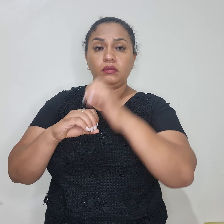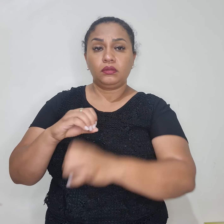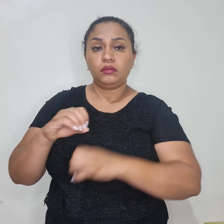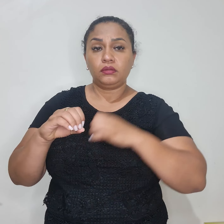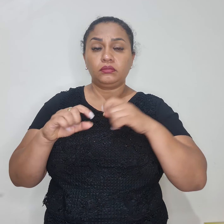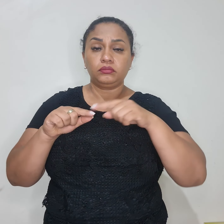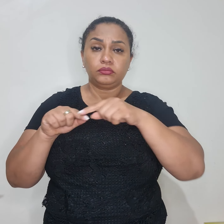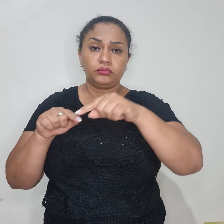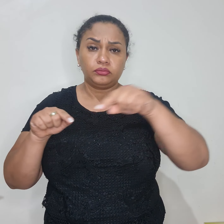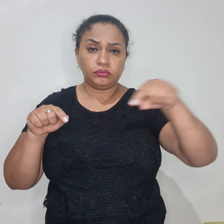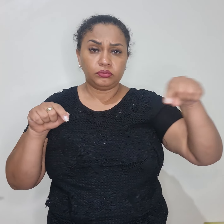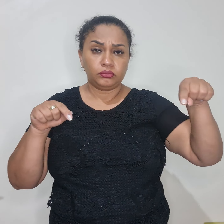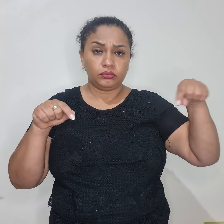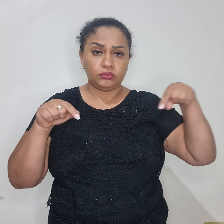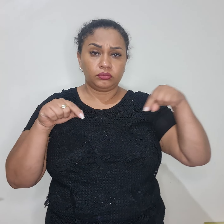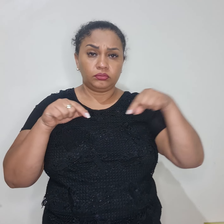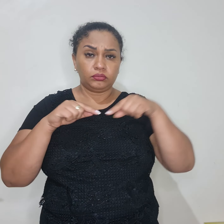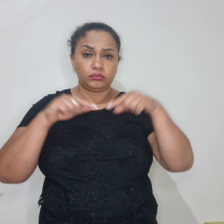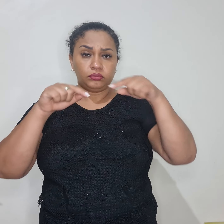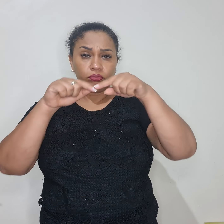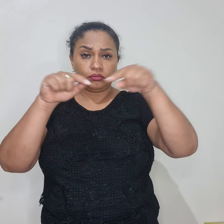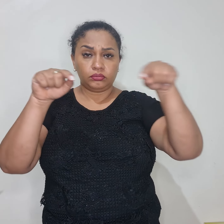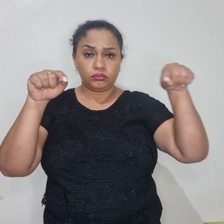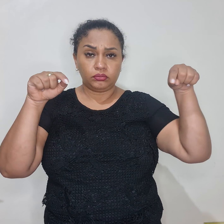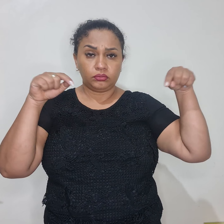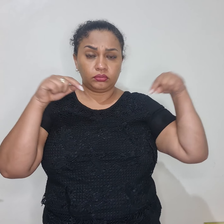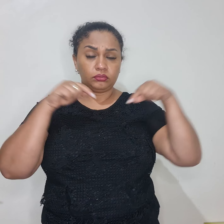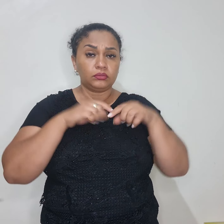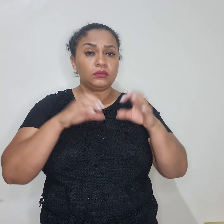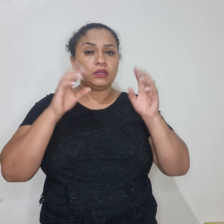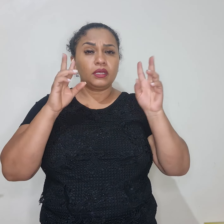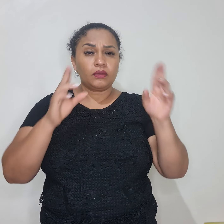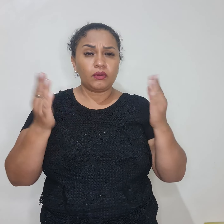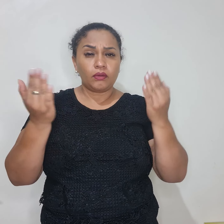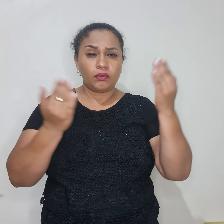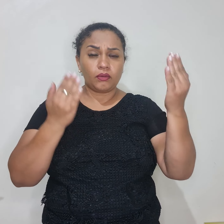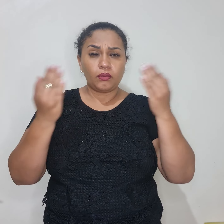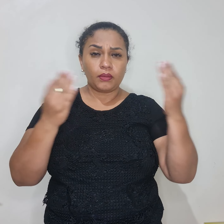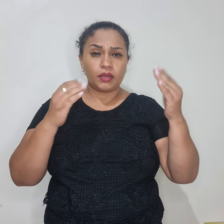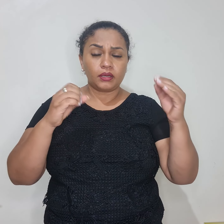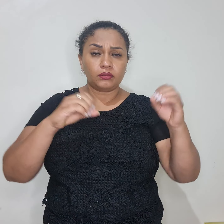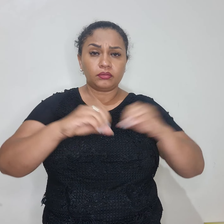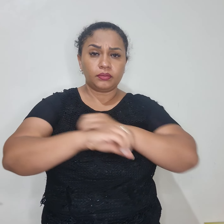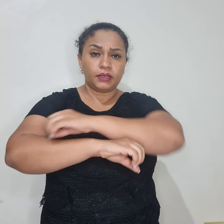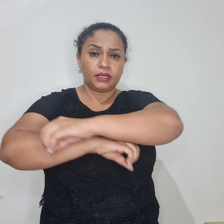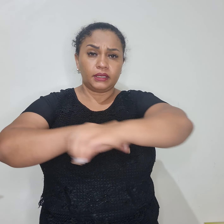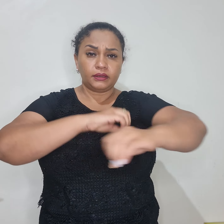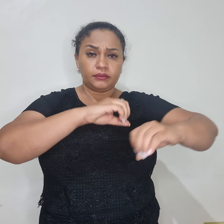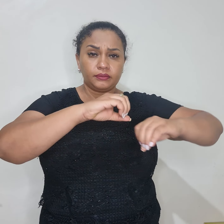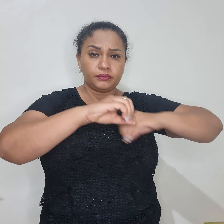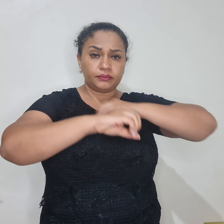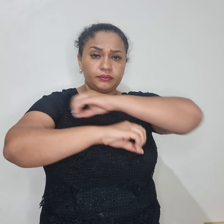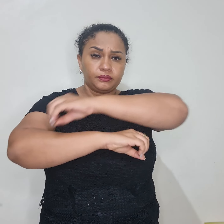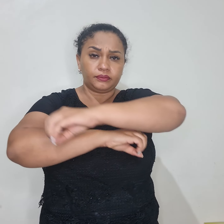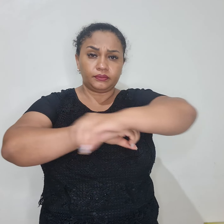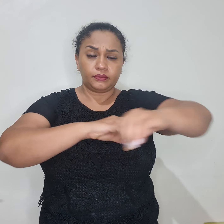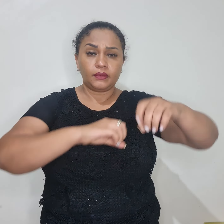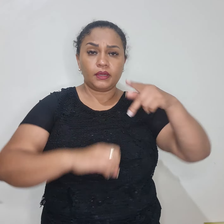circulares, como se fosse um modelo planetário, como nós vimos no Rutherford. Mas aqui ele explicou que os elétrons, ele possui níveis de